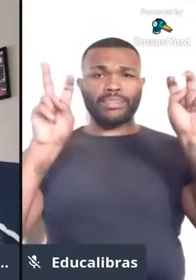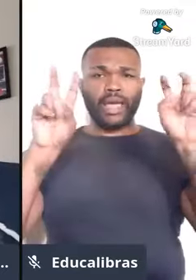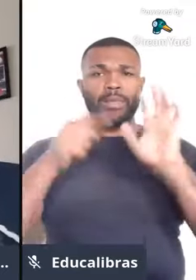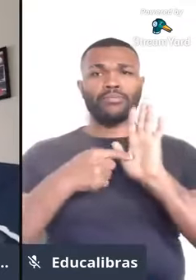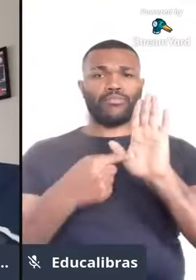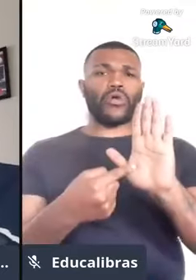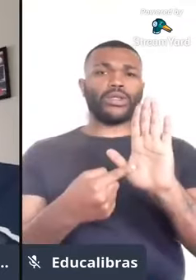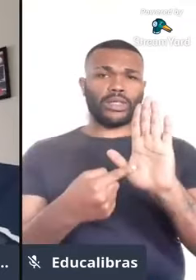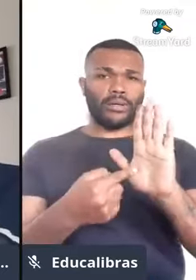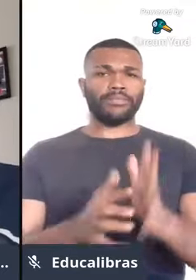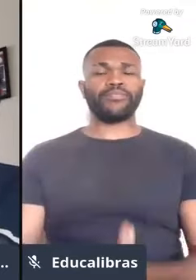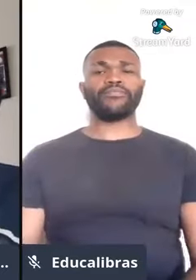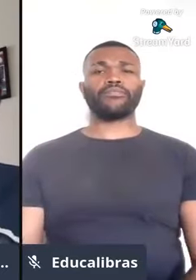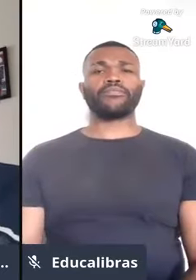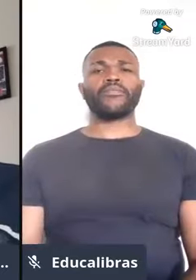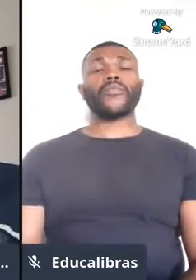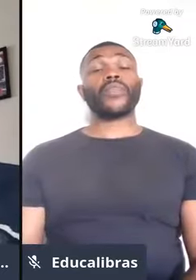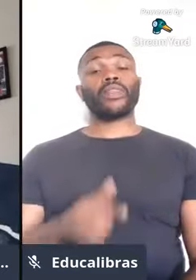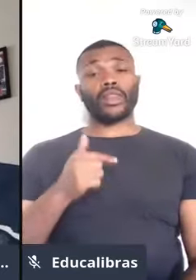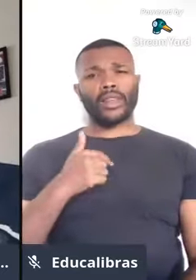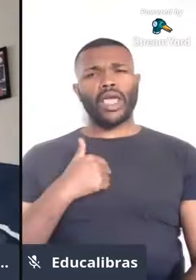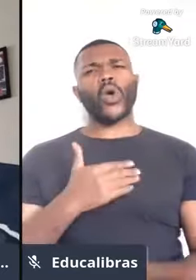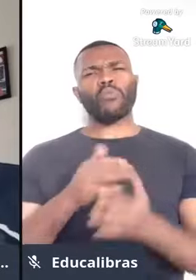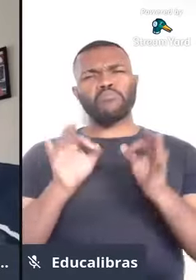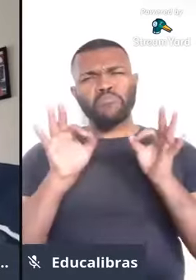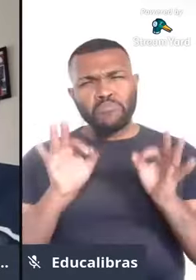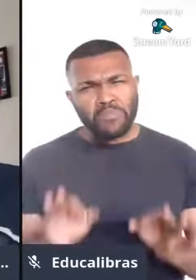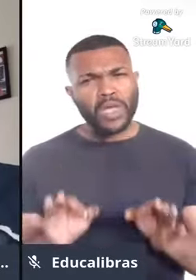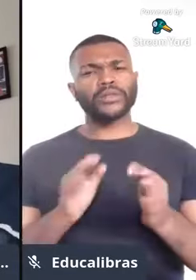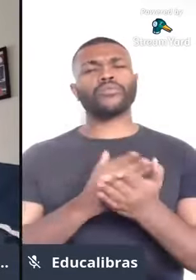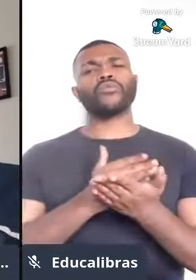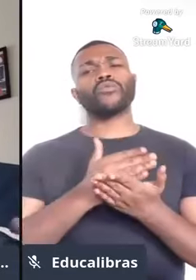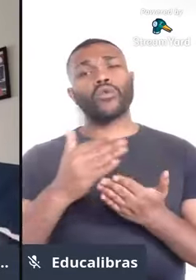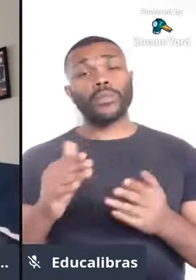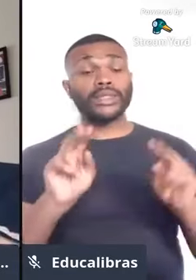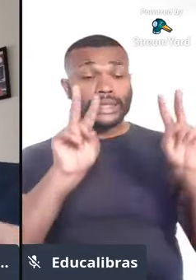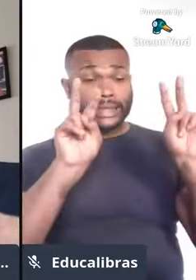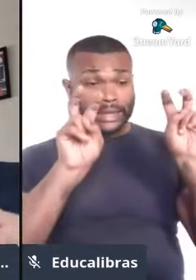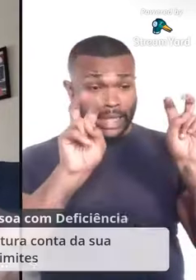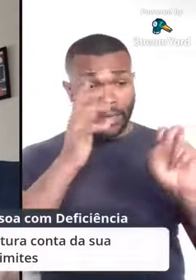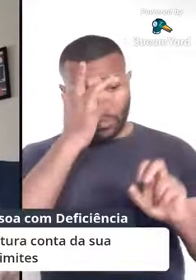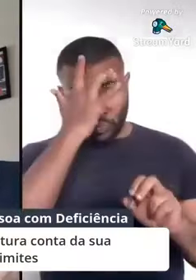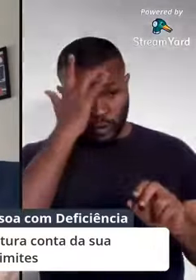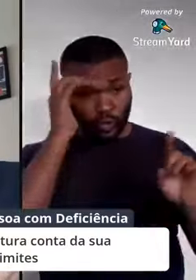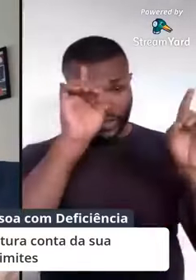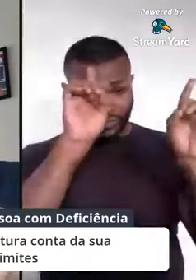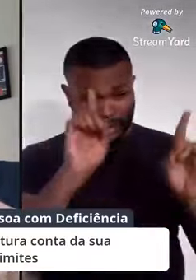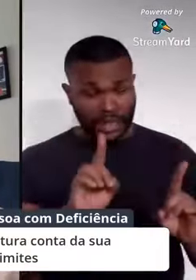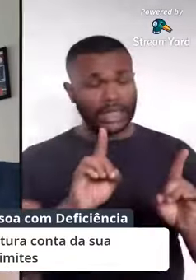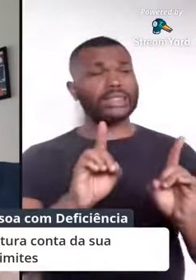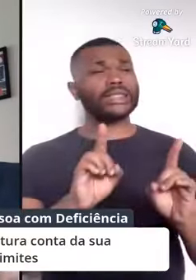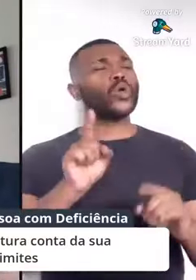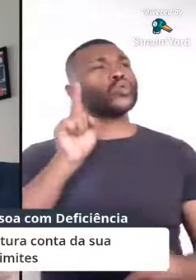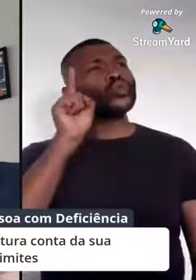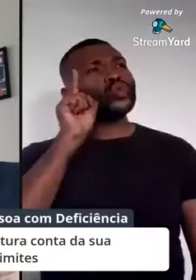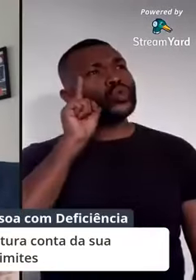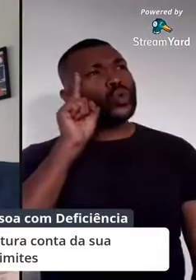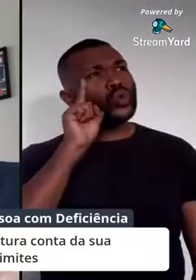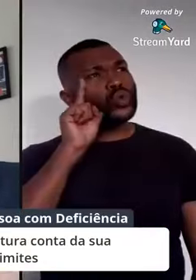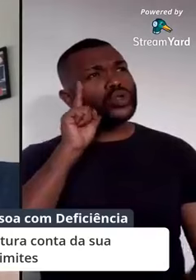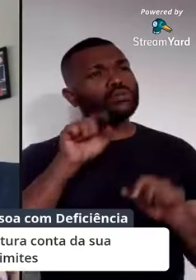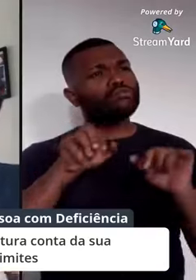Eu comecei efetivamente a escrever sobre esse tema diariamente, com